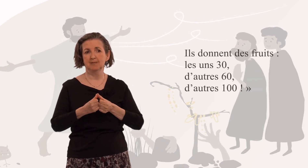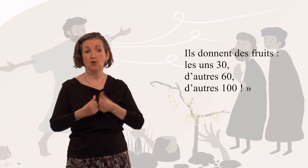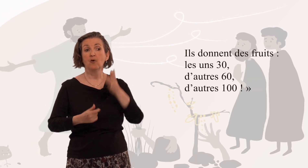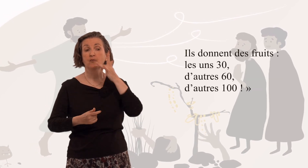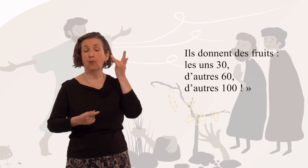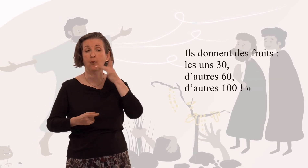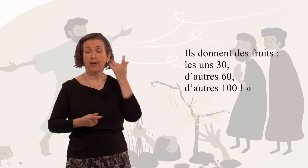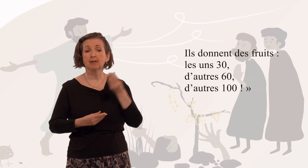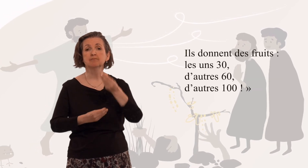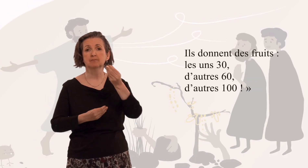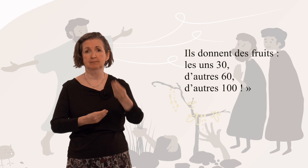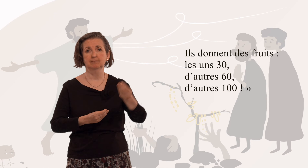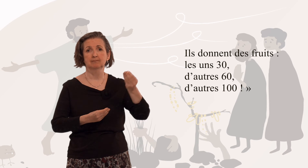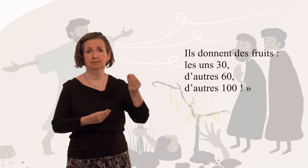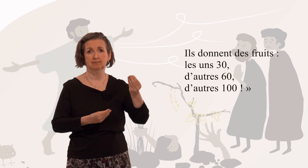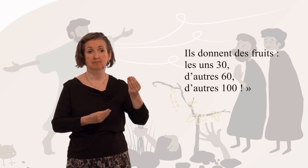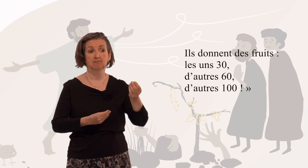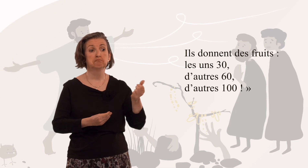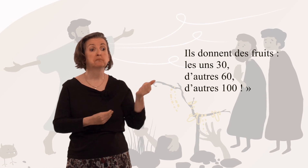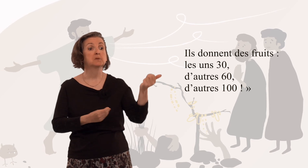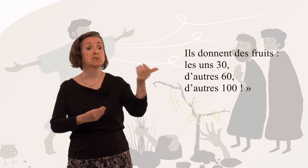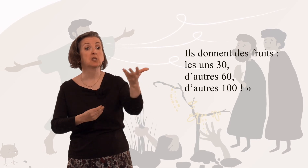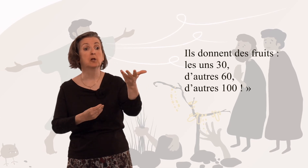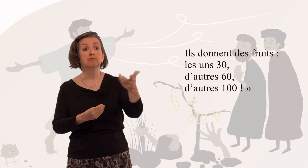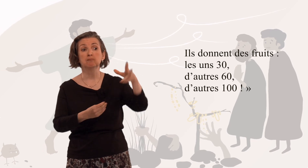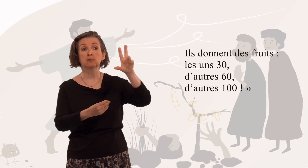Ils donnent des fruits, les uns 30,